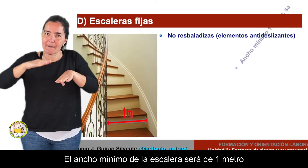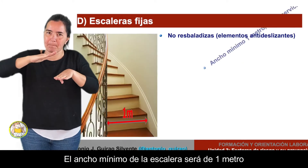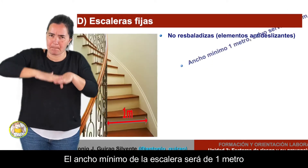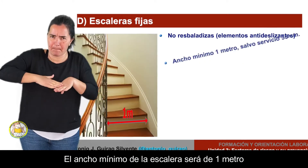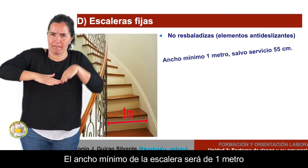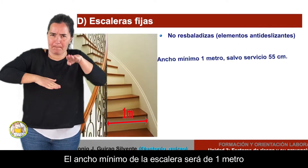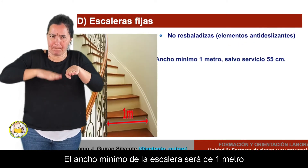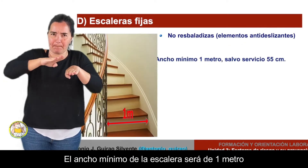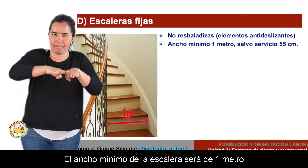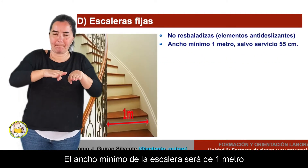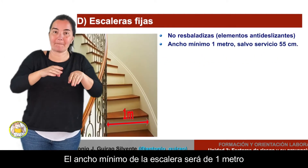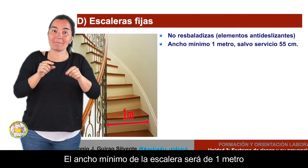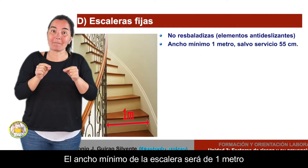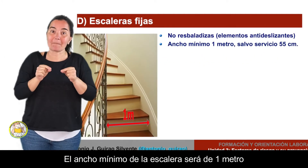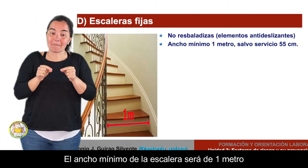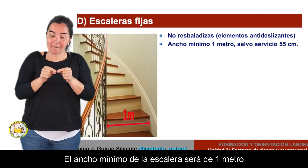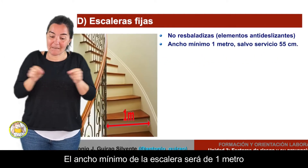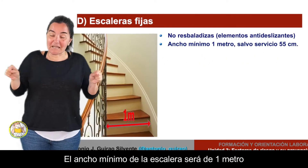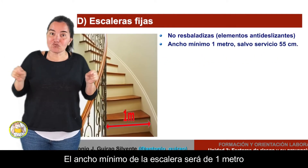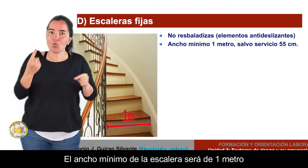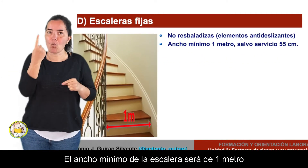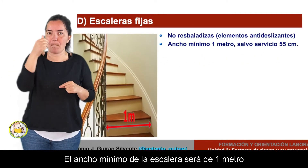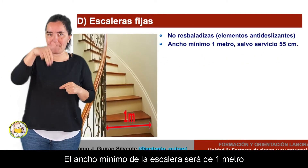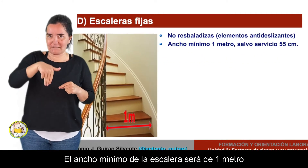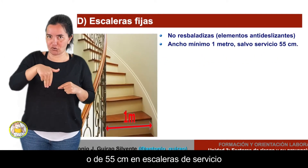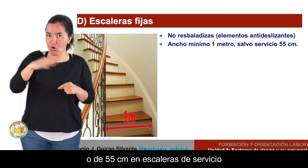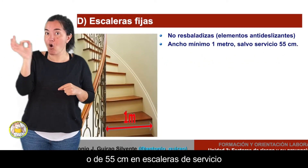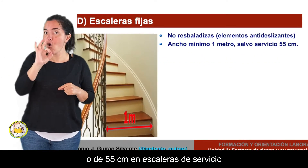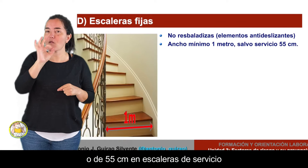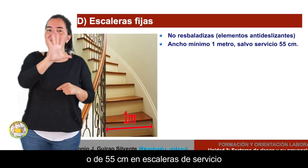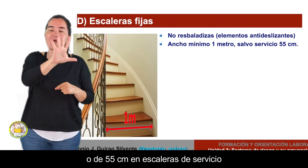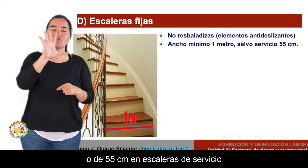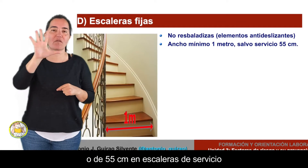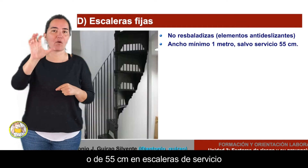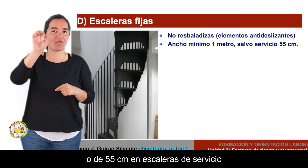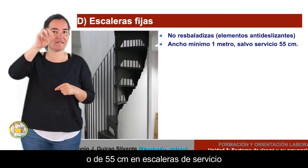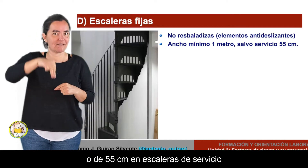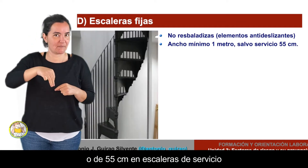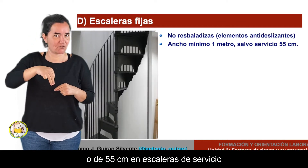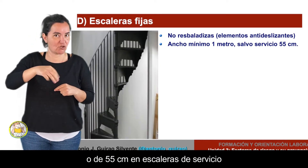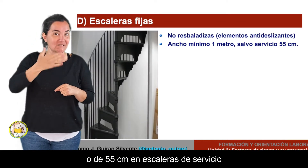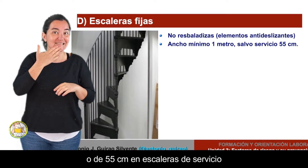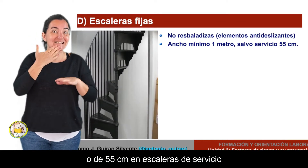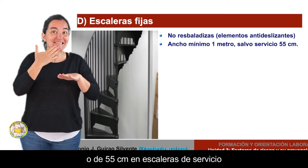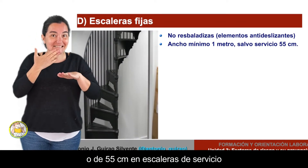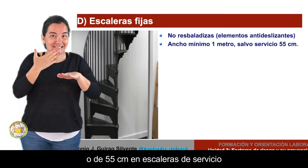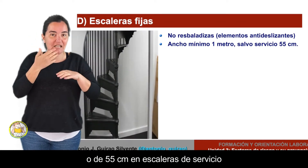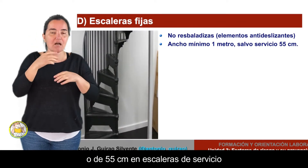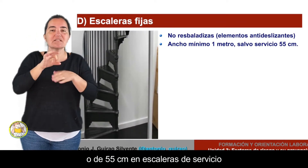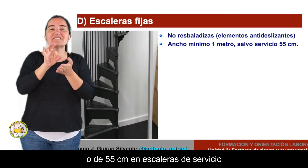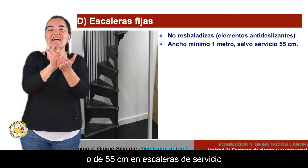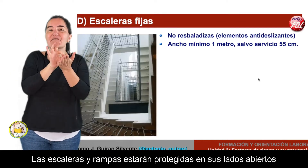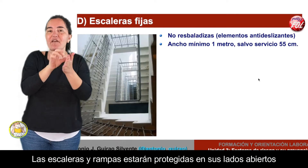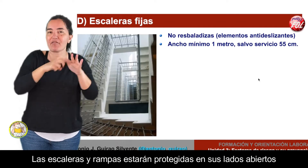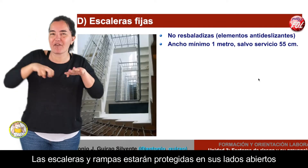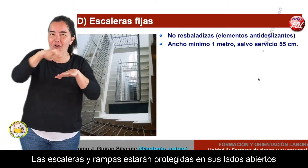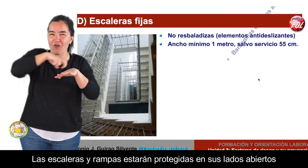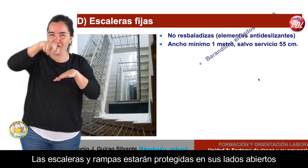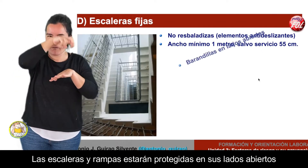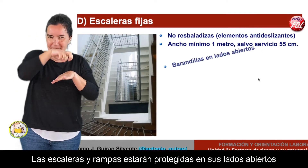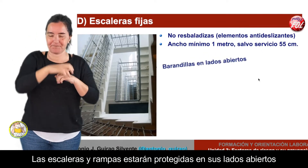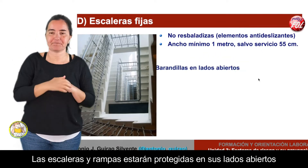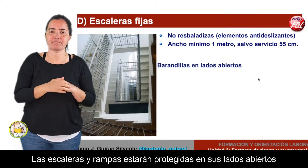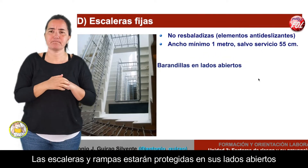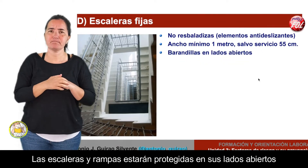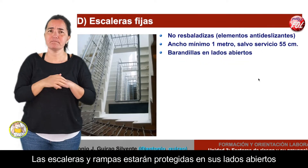antideslizantes. El ancho mínimo de la escalera será de 1 metro o de 55 centímetros en escaleras de servicio. Las